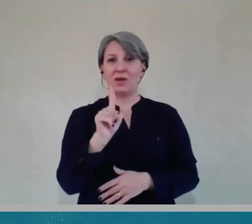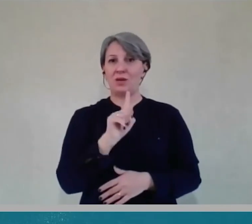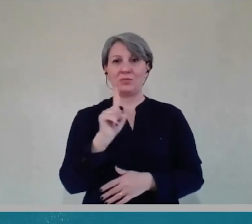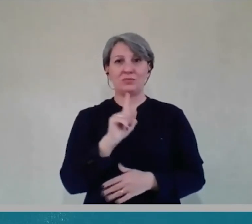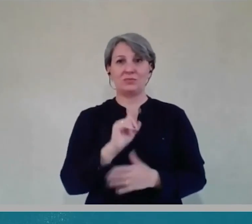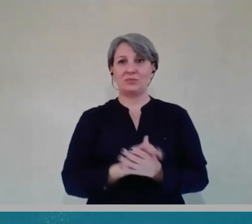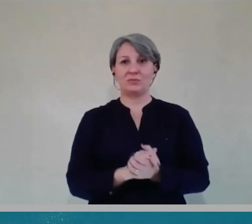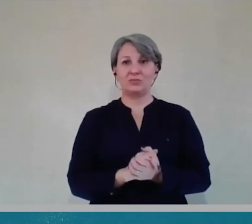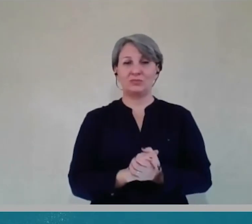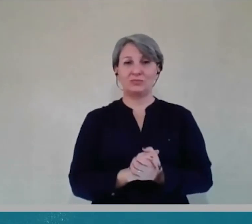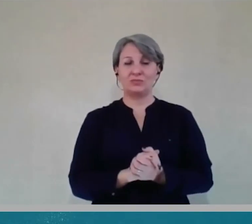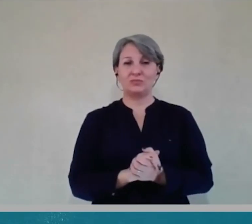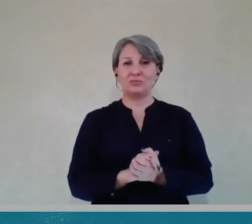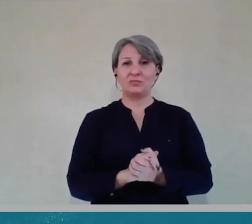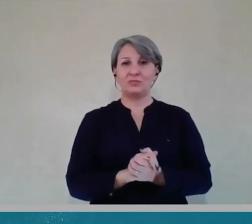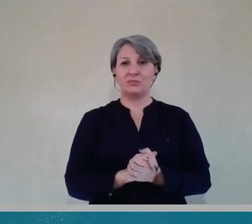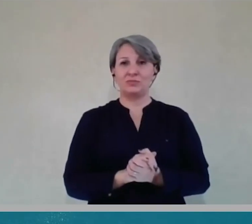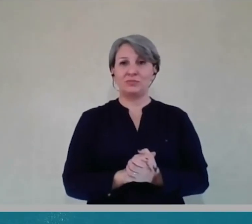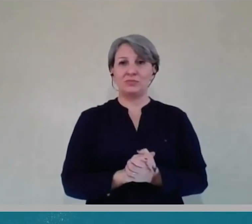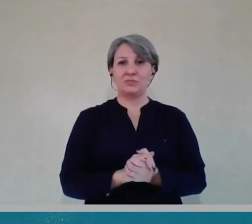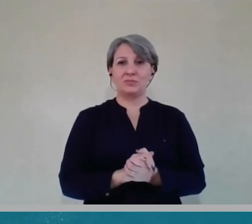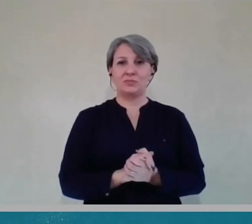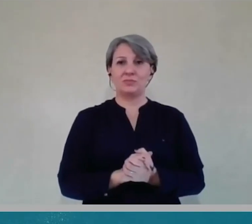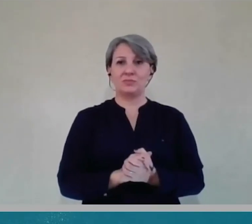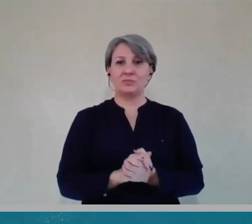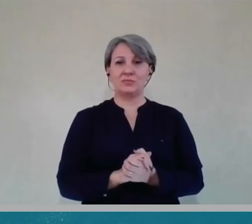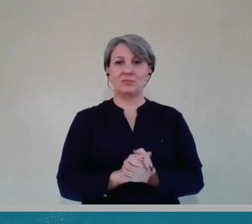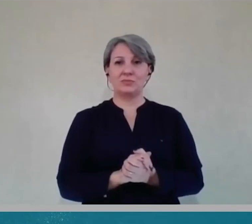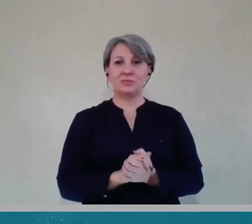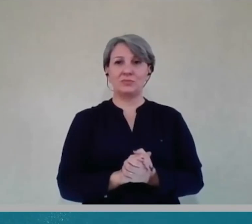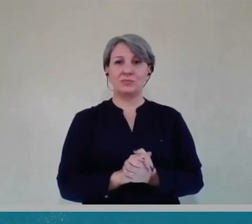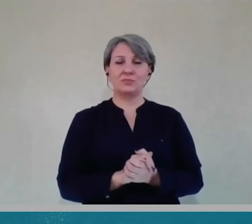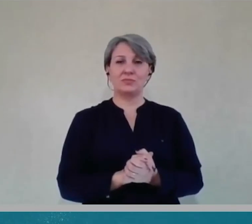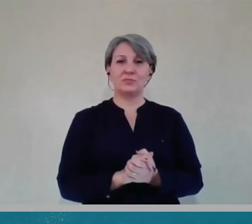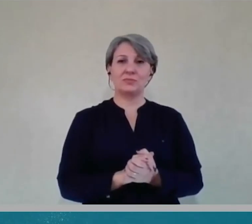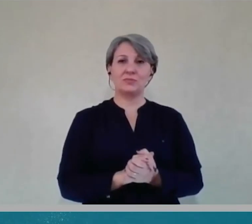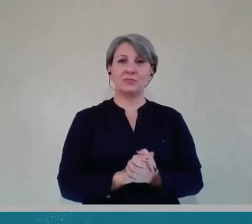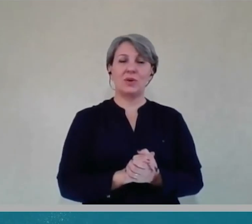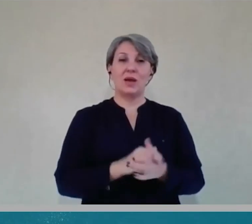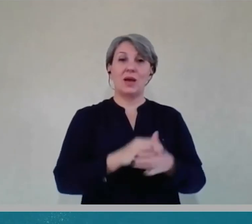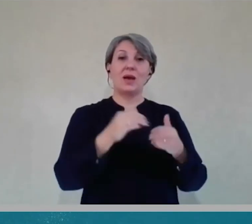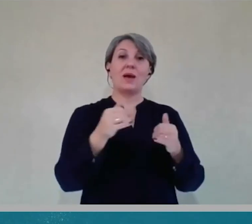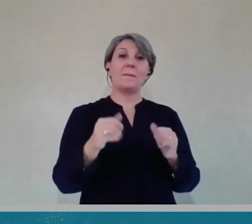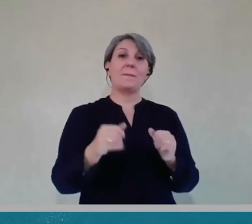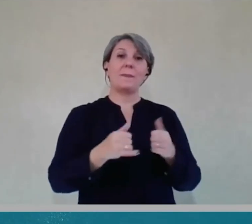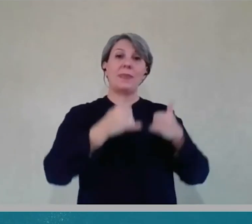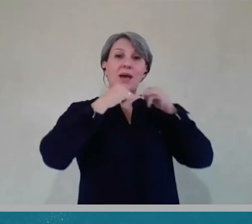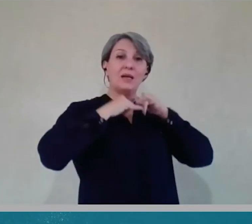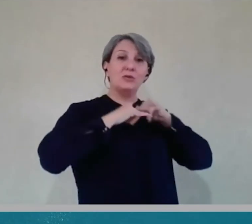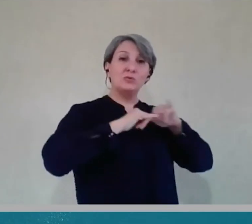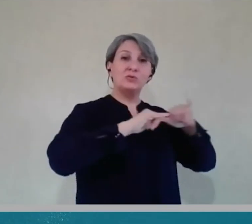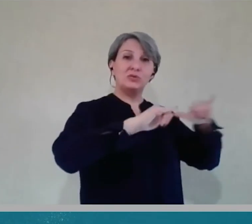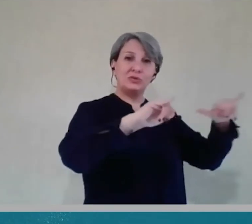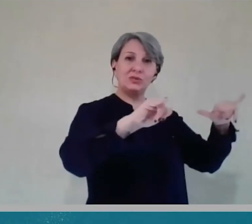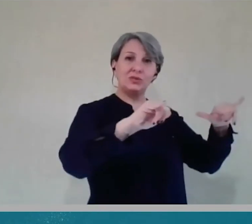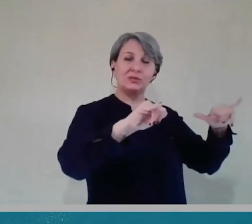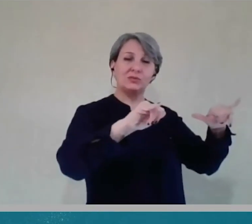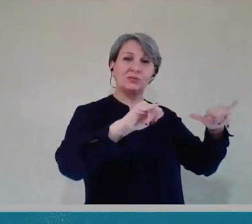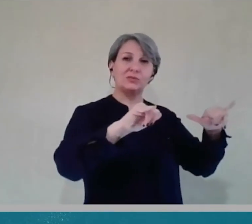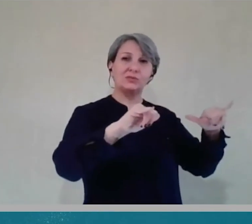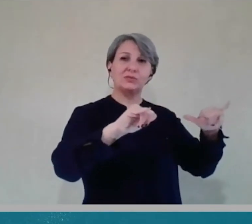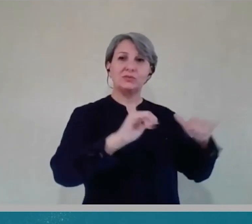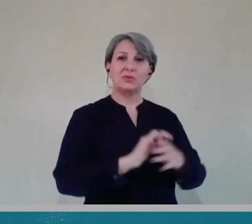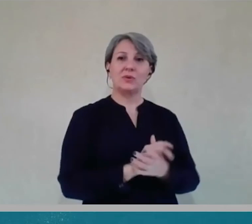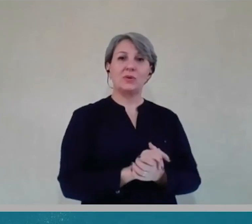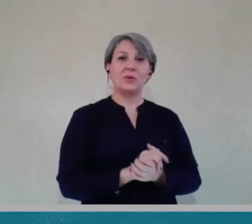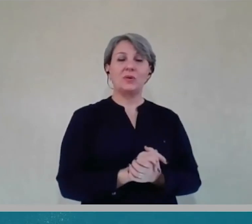pessoa. E quando essa palavra é anunciada, faz com que os ouvintes, ou seja, a igreja, né, receba